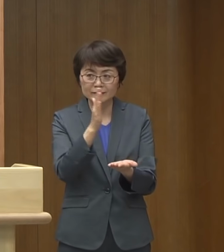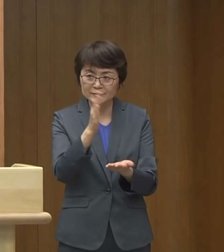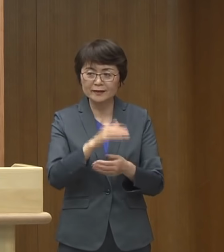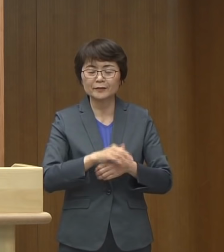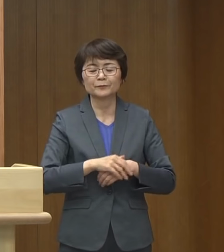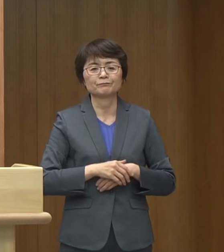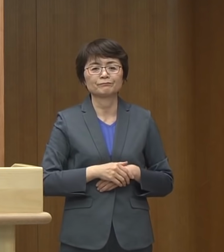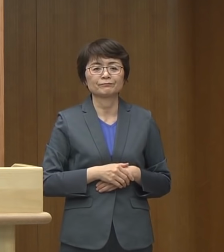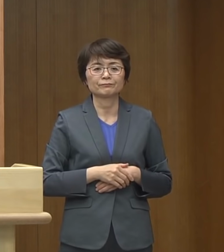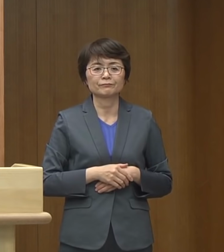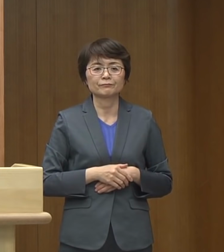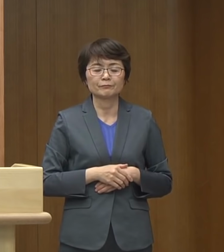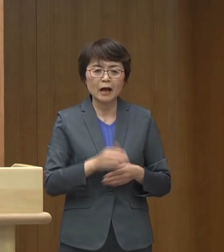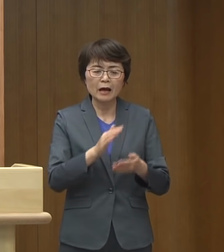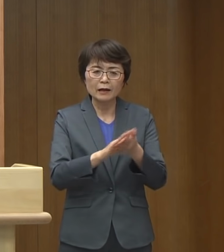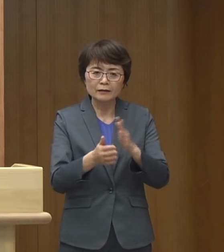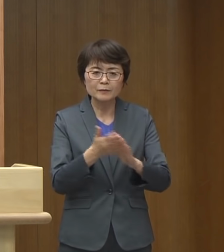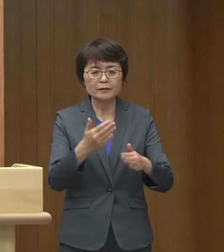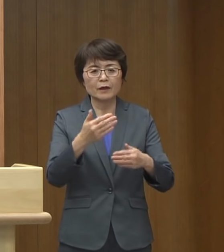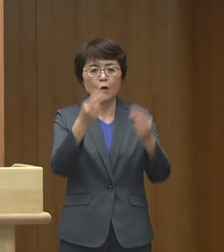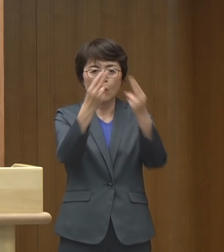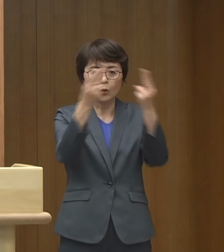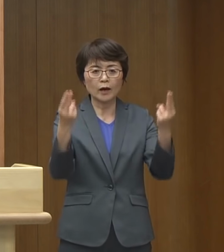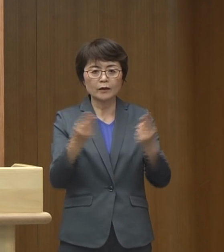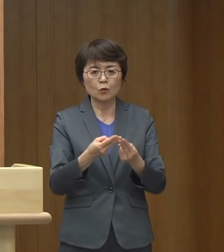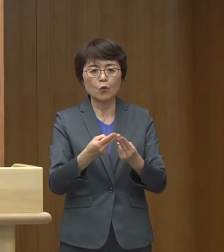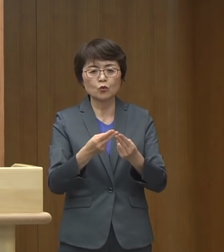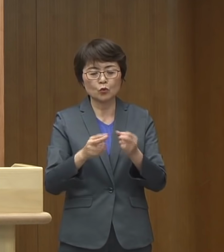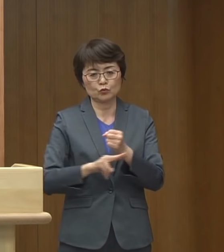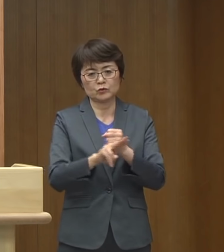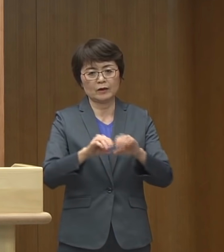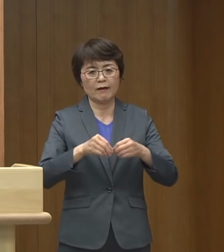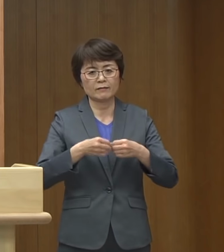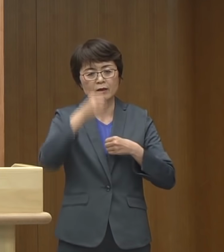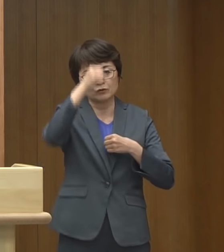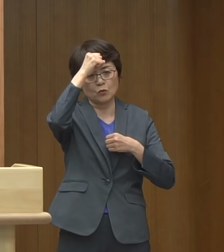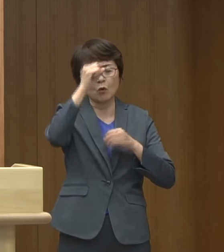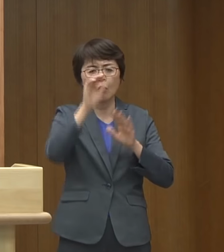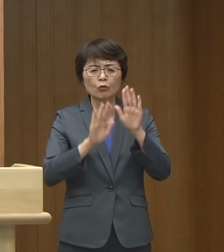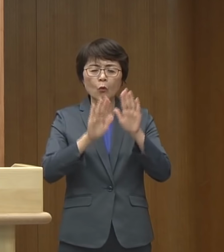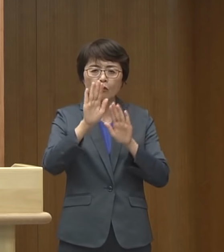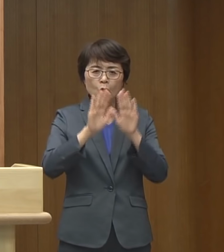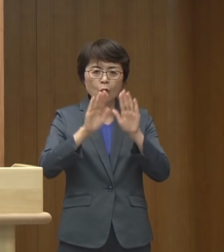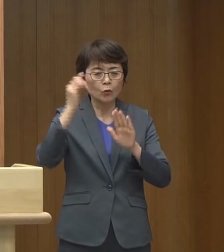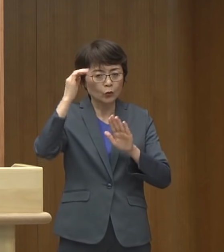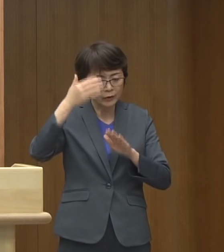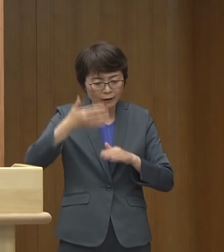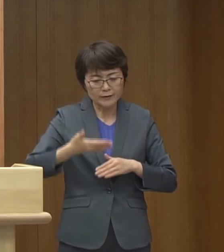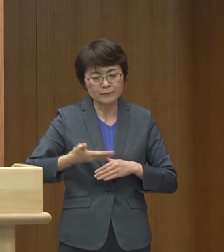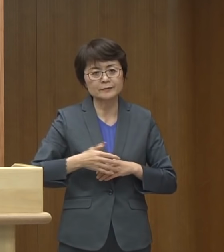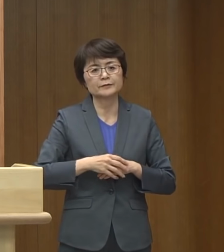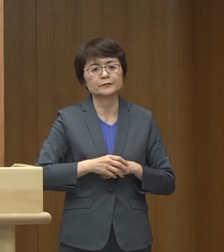ども、改めて本土における新型コロナウイルス感染症の動向を振り返りますと